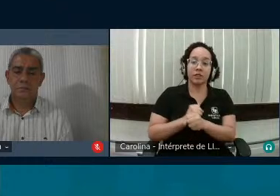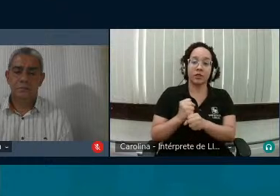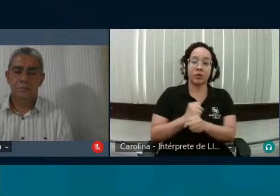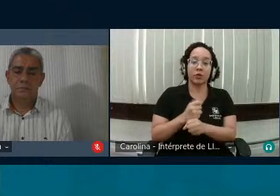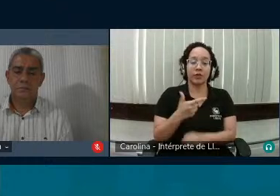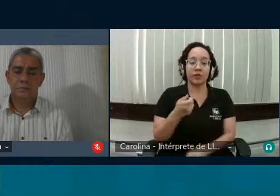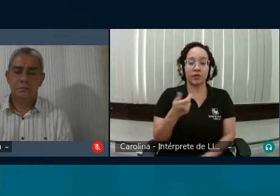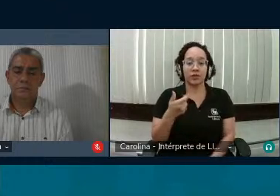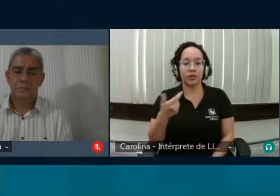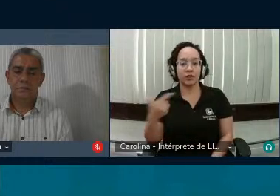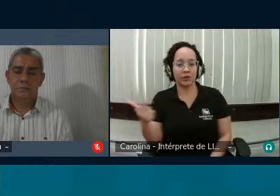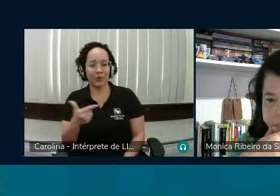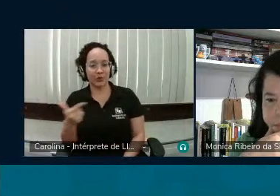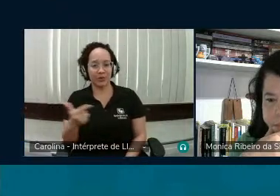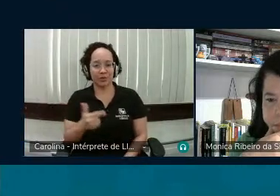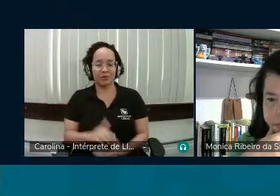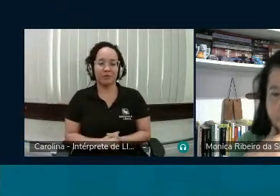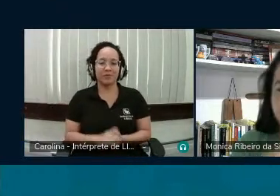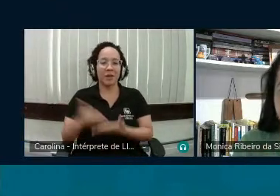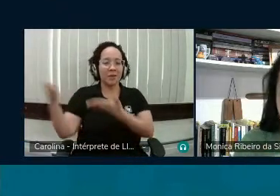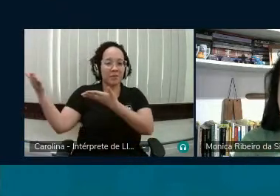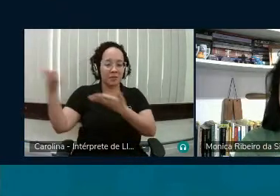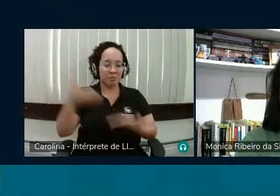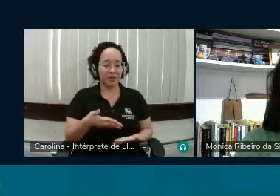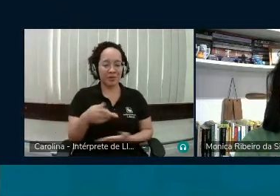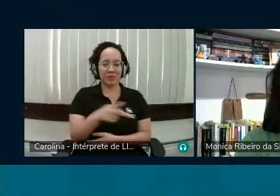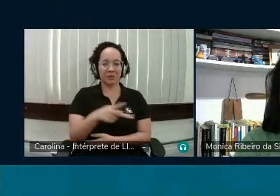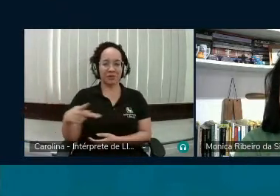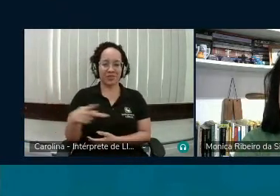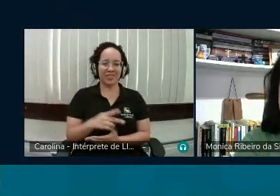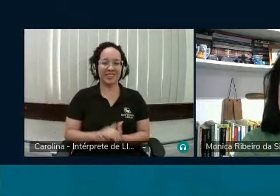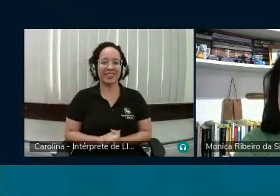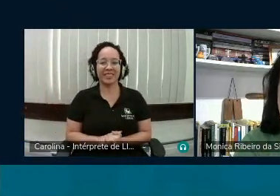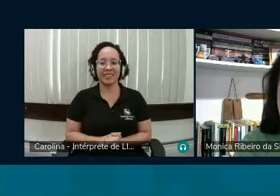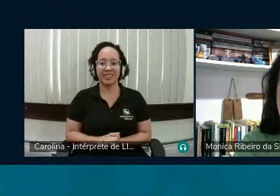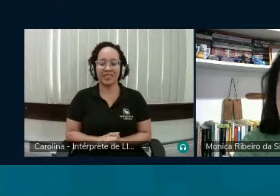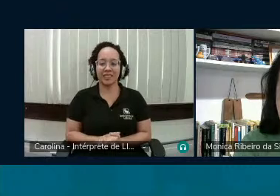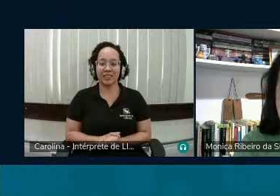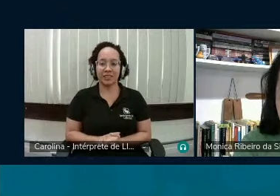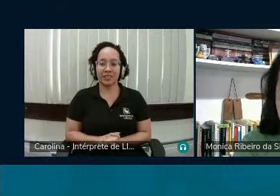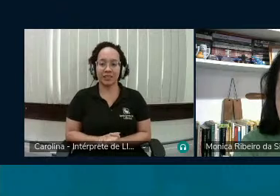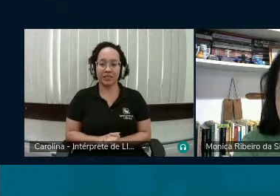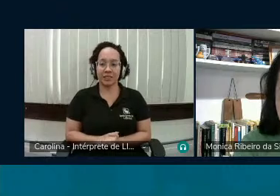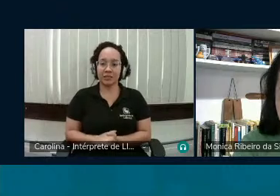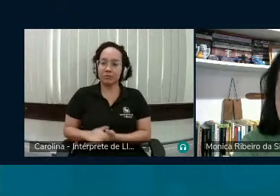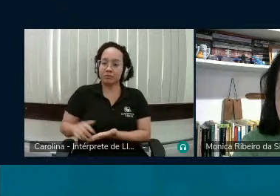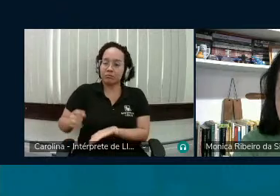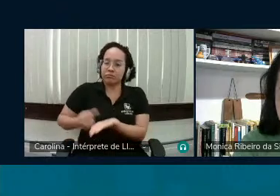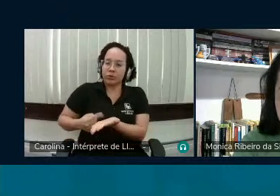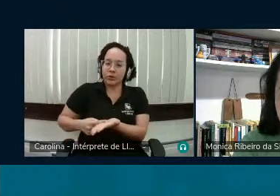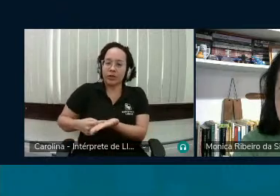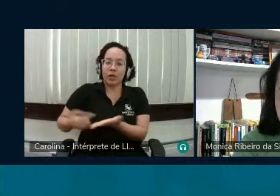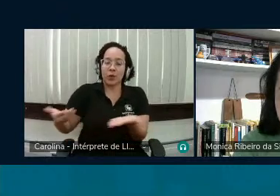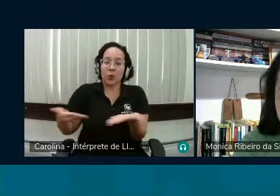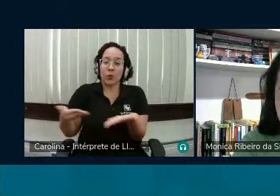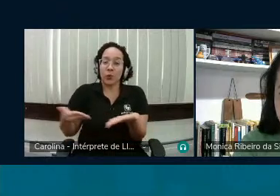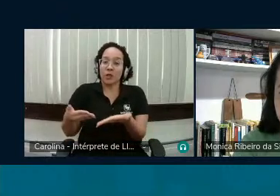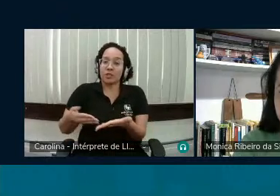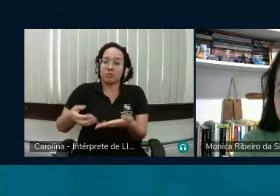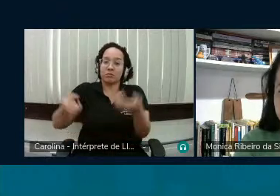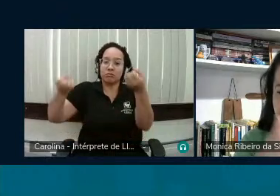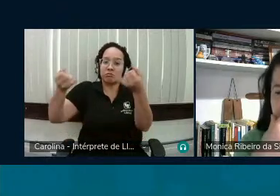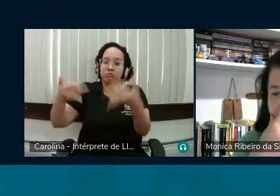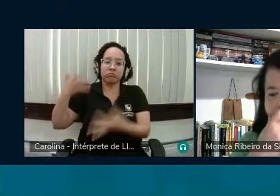2022. Professora, seja muito bem-vinda. Nós vamos, combinamos de organizar um momento de fala, que aqui nós